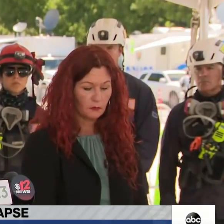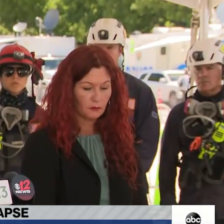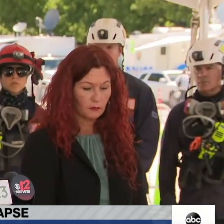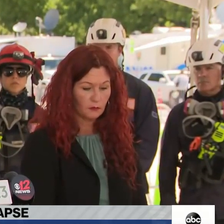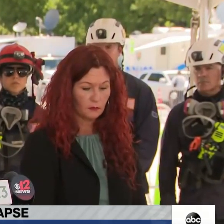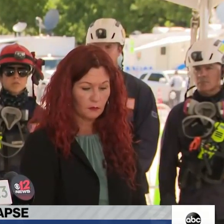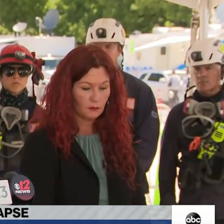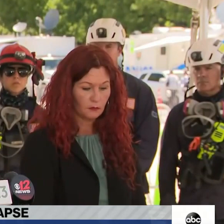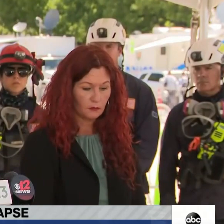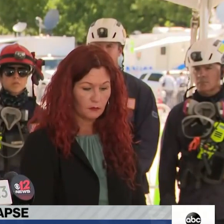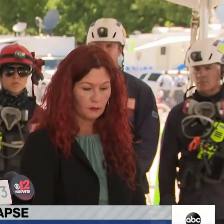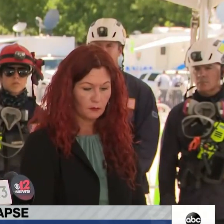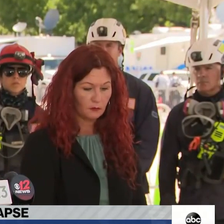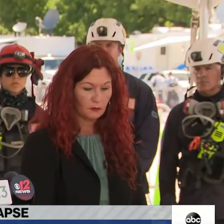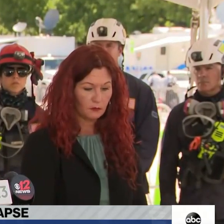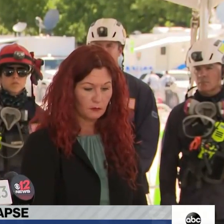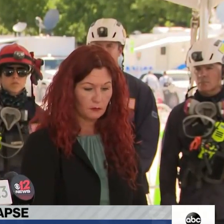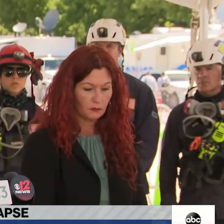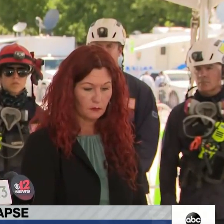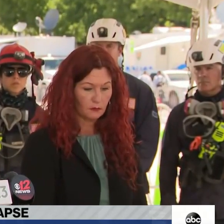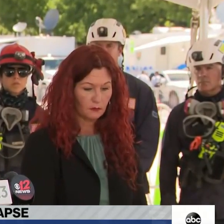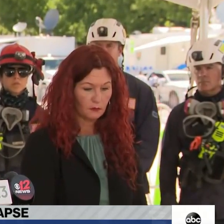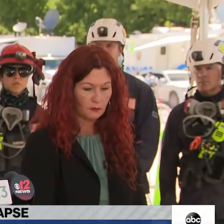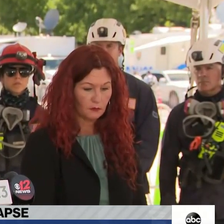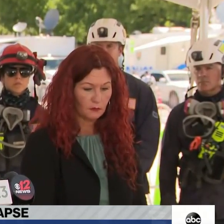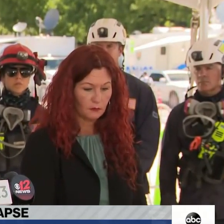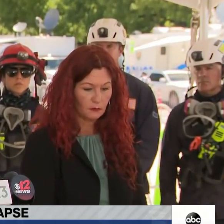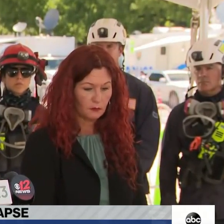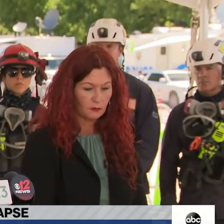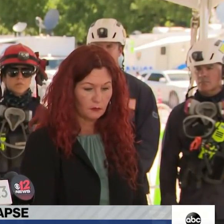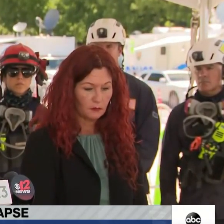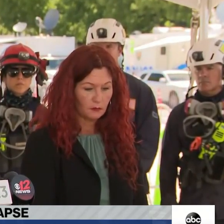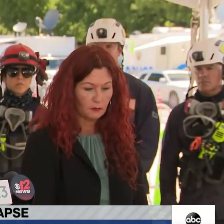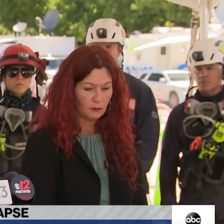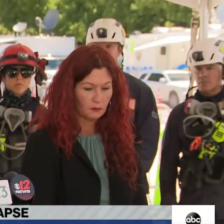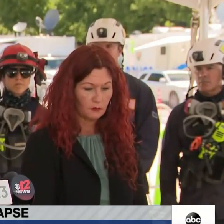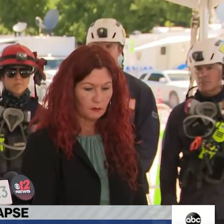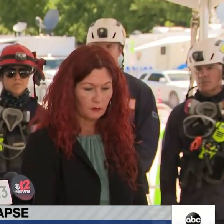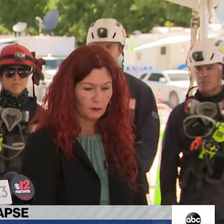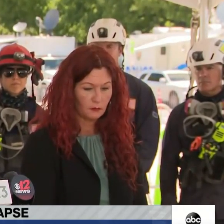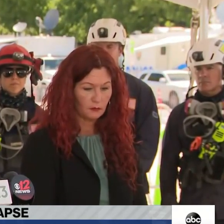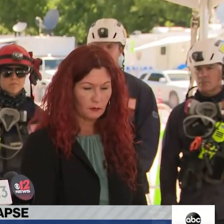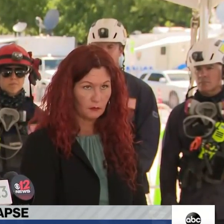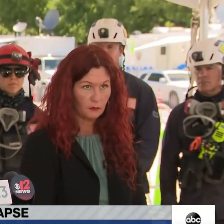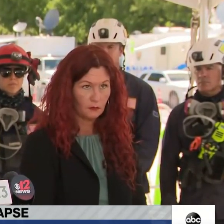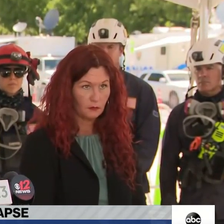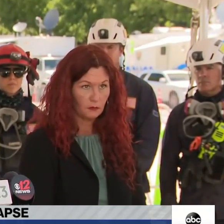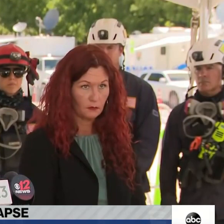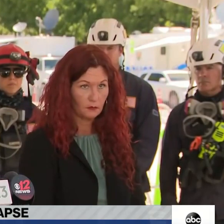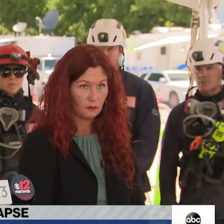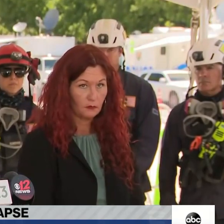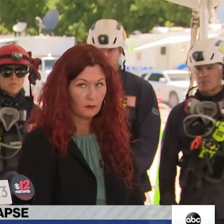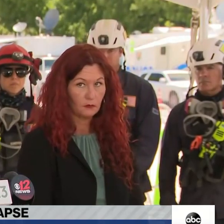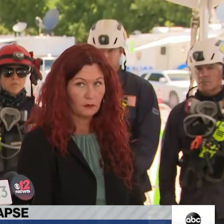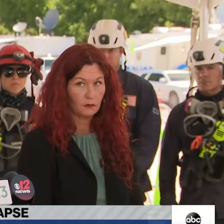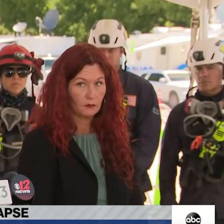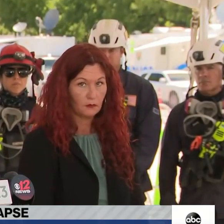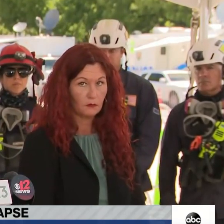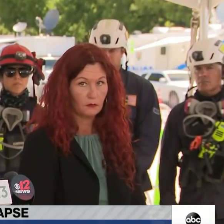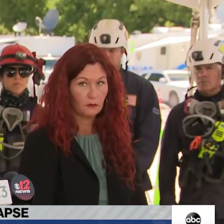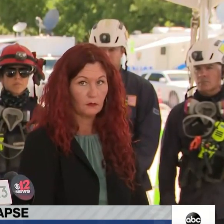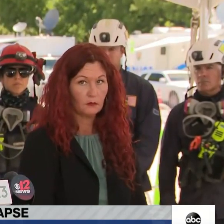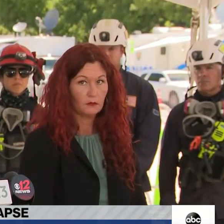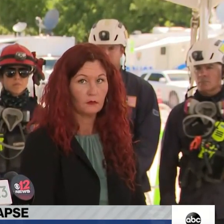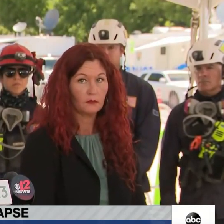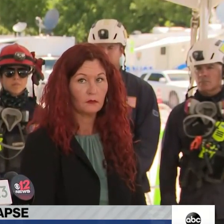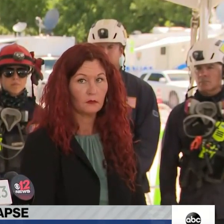a 24 que nous joignons. 128 que nous sommes compter toujours. Et 124 que nous continuons à chercher. Nous avons une autre